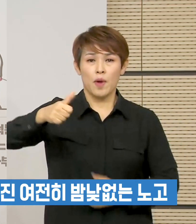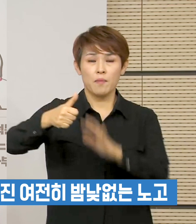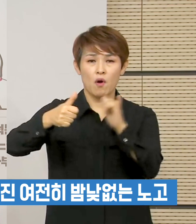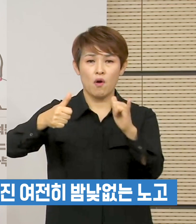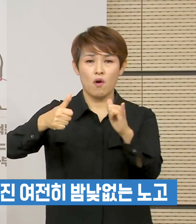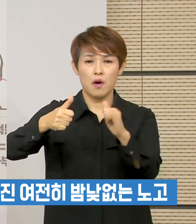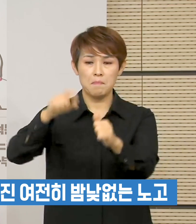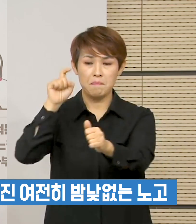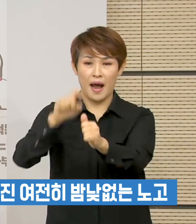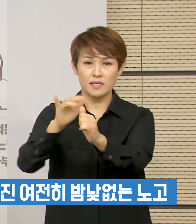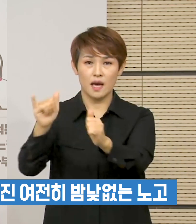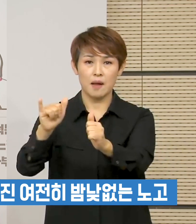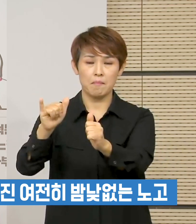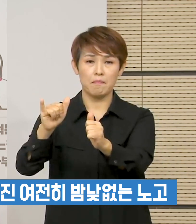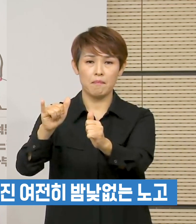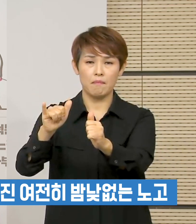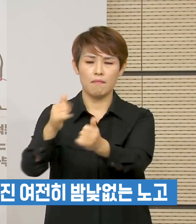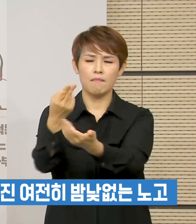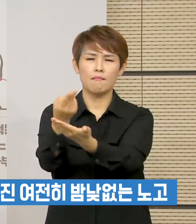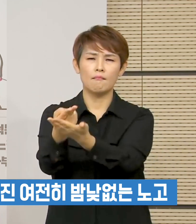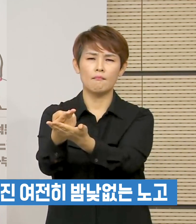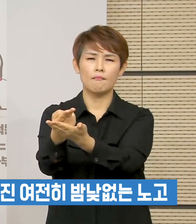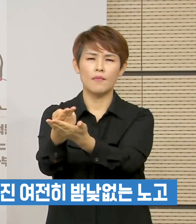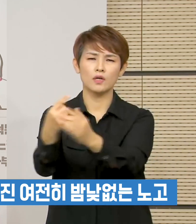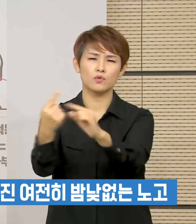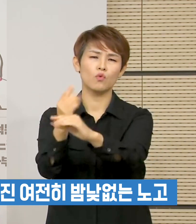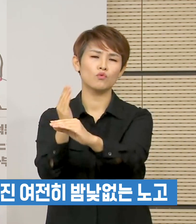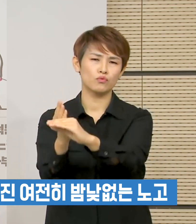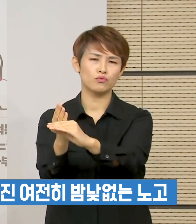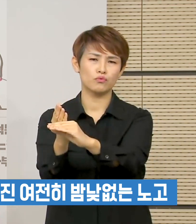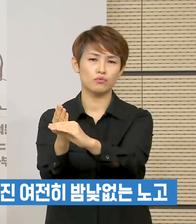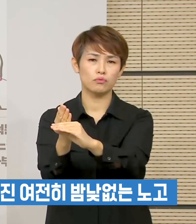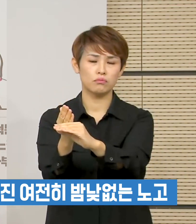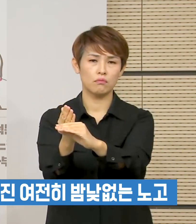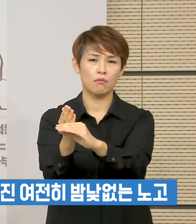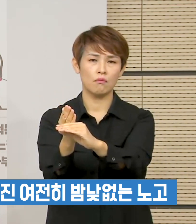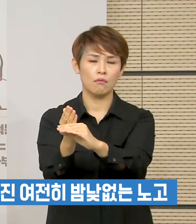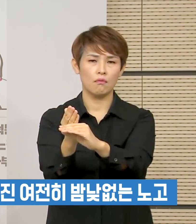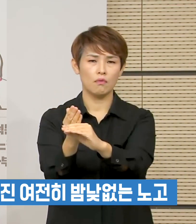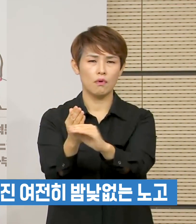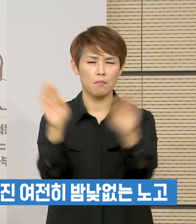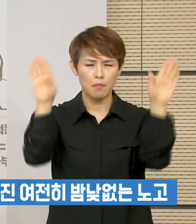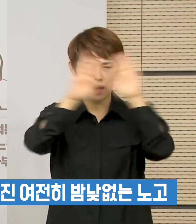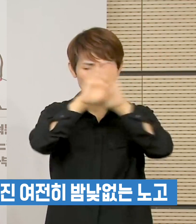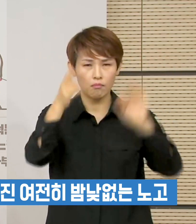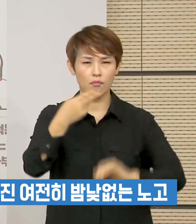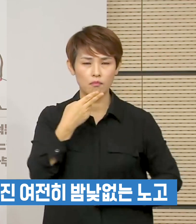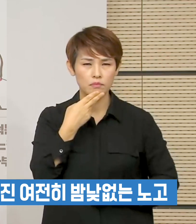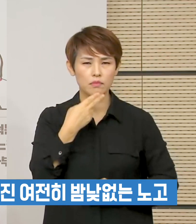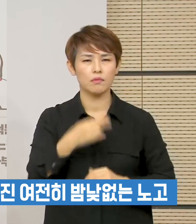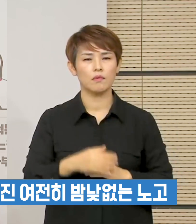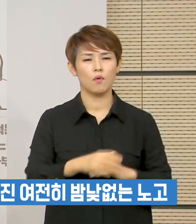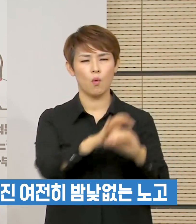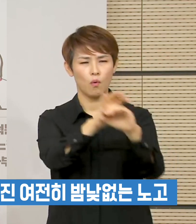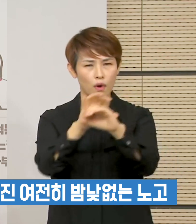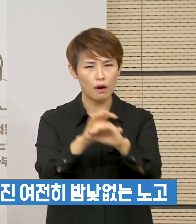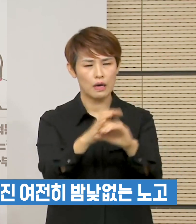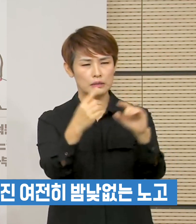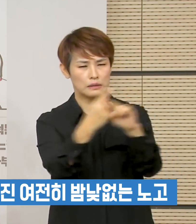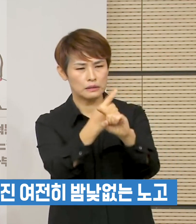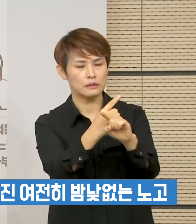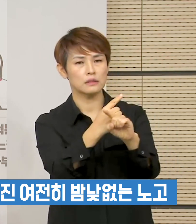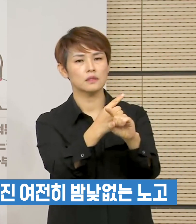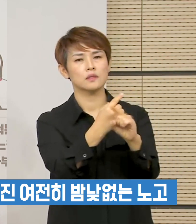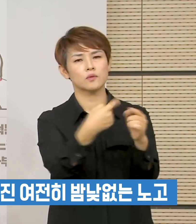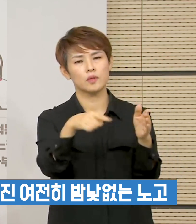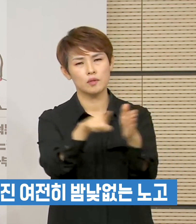확진 환자가 어루 기간 등에서 치료를 받고 있고 휴일 없이 밤 낫으로 코론 알고 확진 환자의 치료를 위해 고생하시는